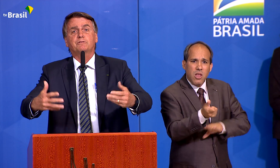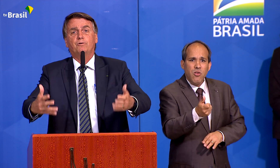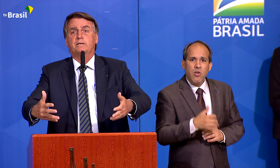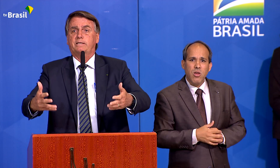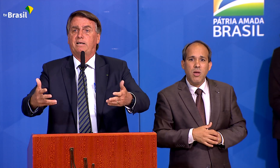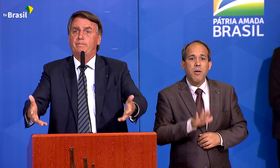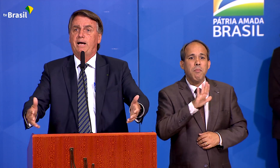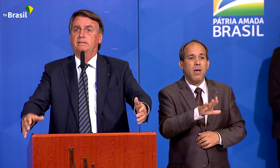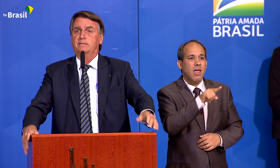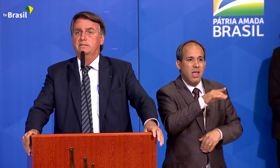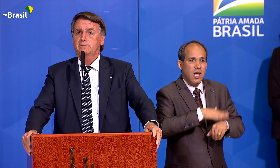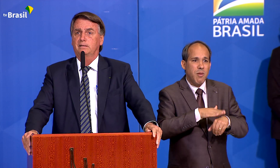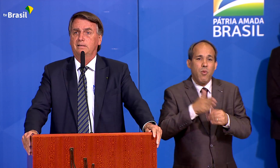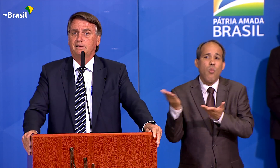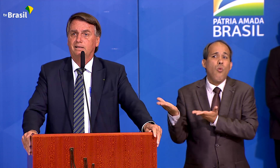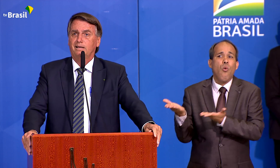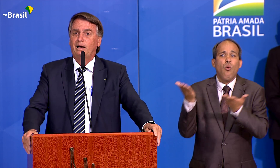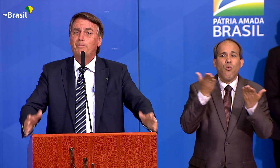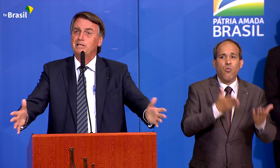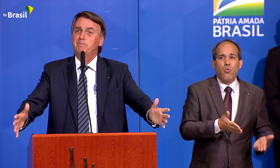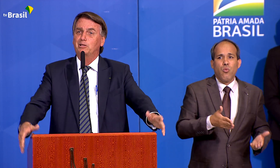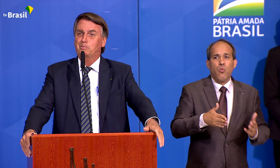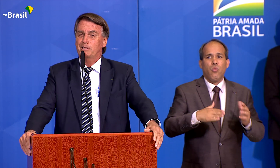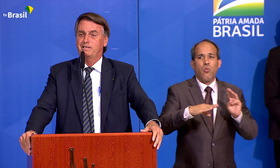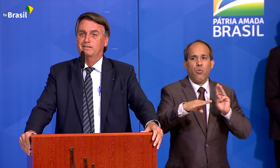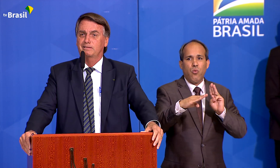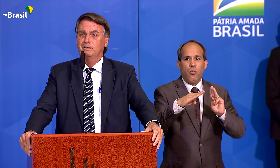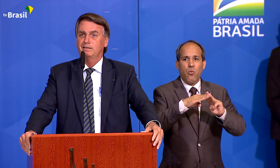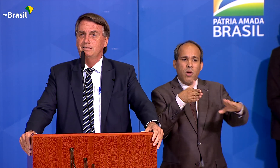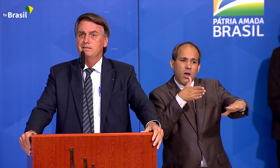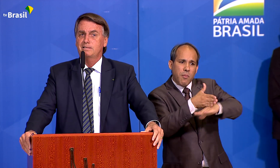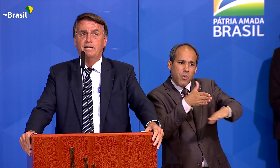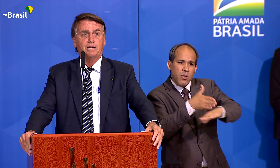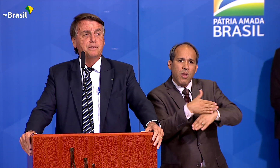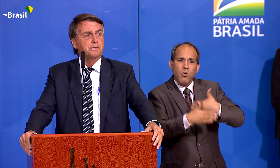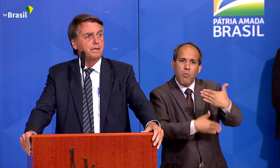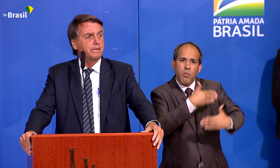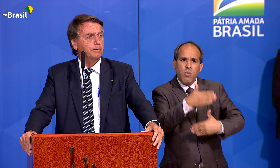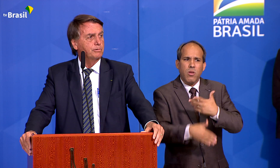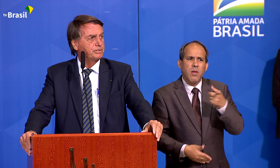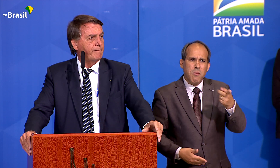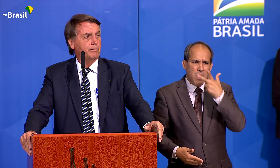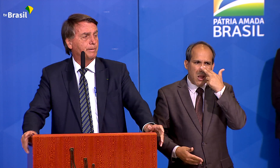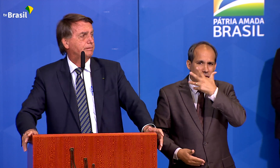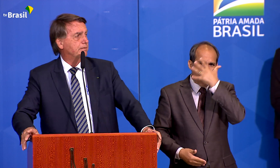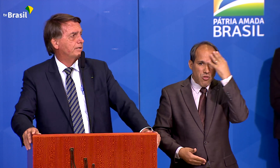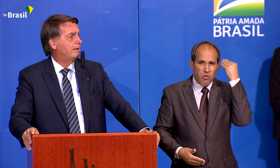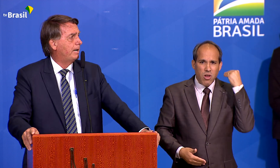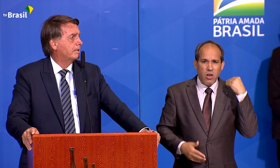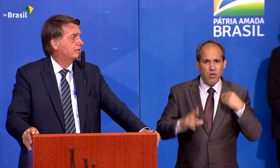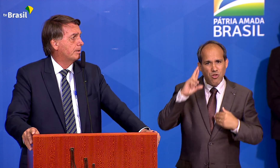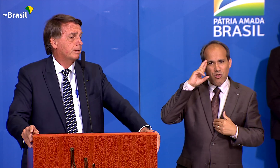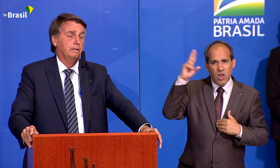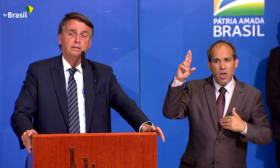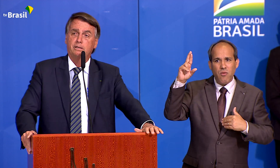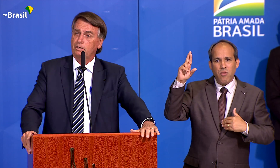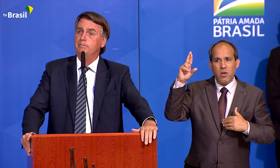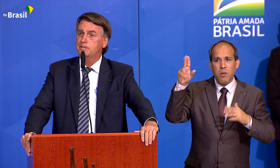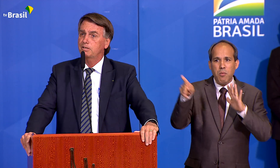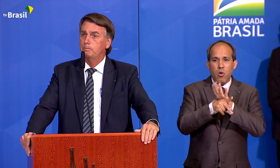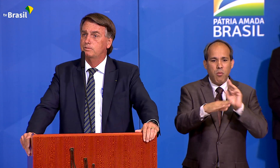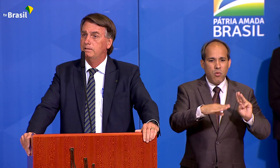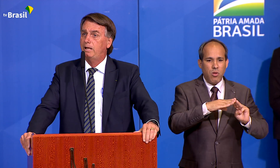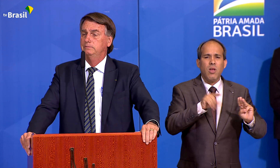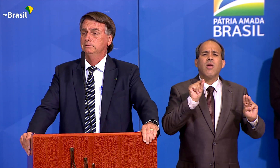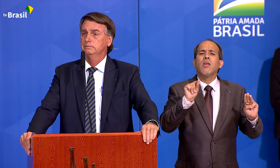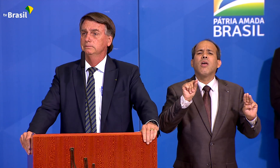convidaram as forças armadas a participar do processo Será que ele esqueceu que o chefe Supremo das Forças Armadas chama-se